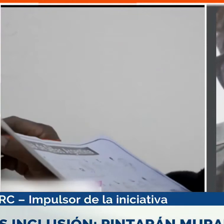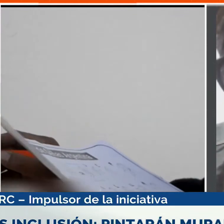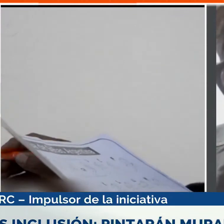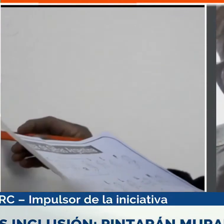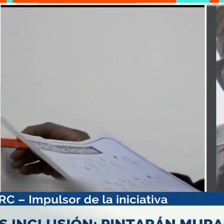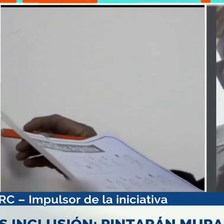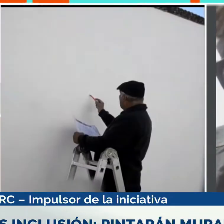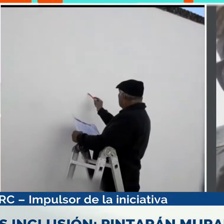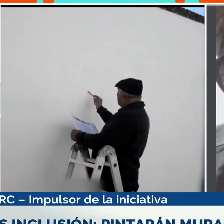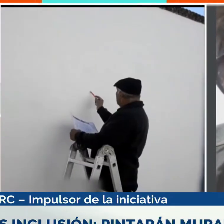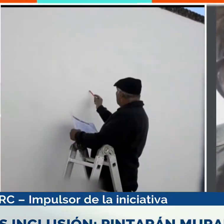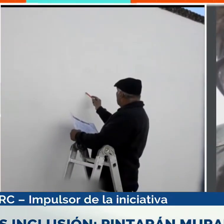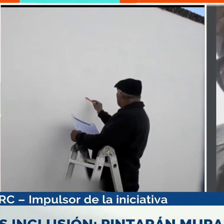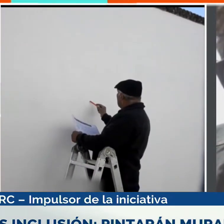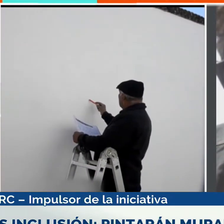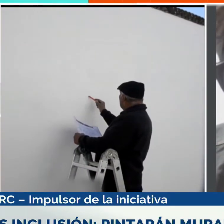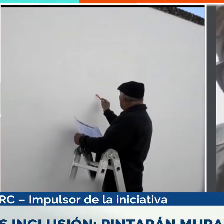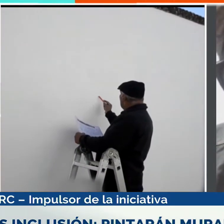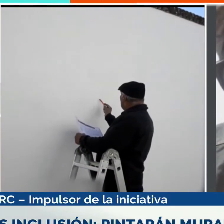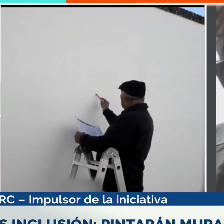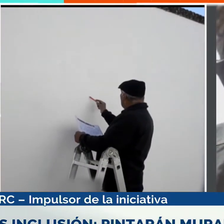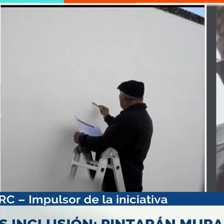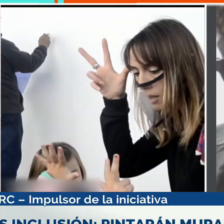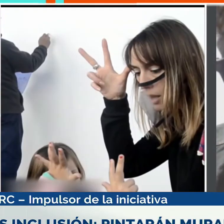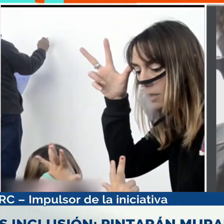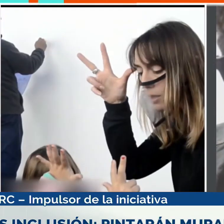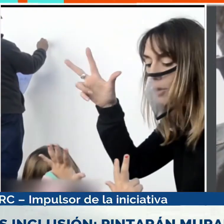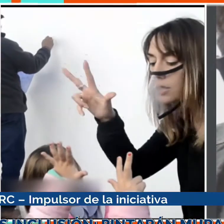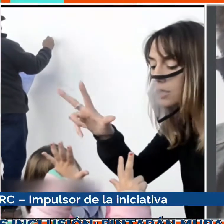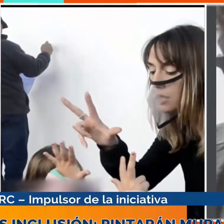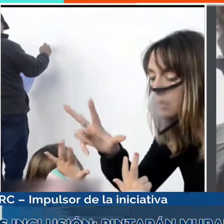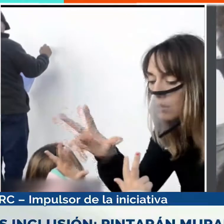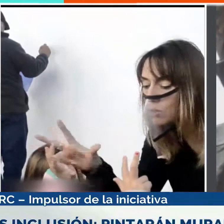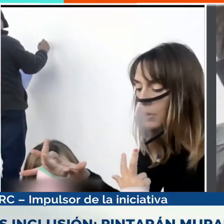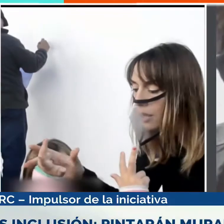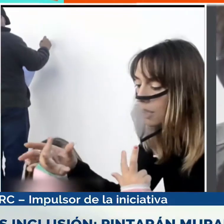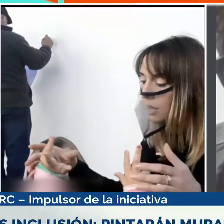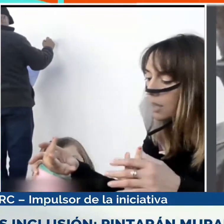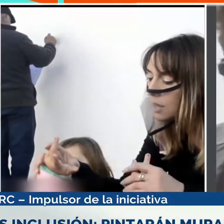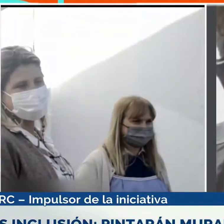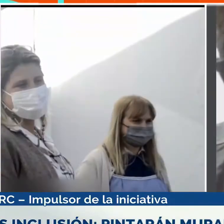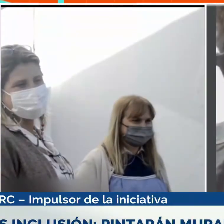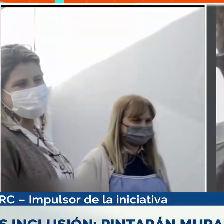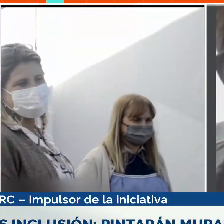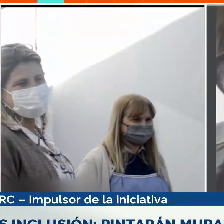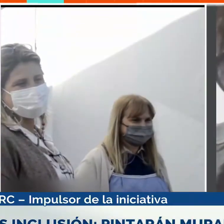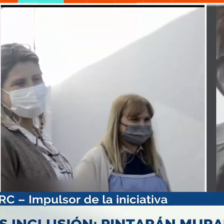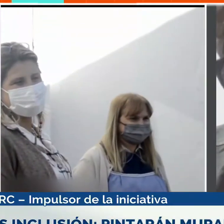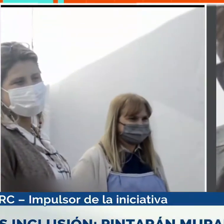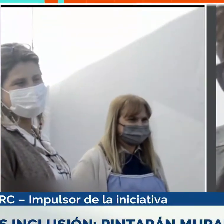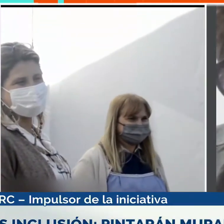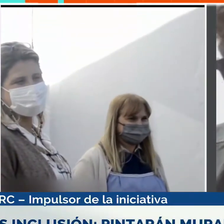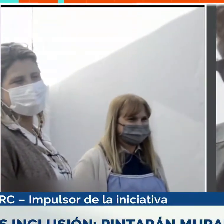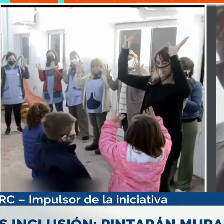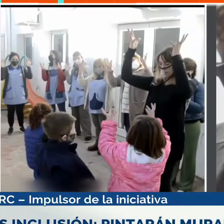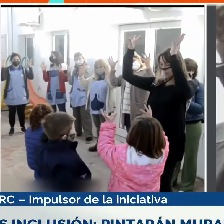estamos realizando. Tratar de ayudar a que realmente a los discapacitados les lleguen todos los